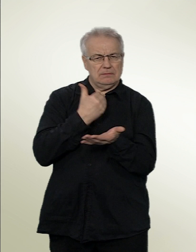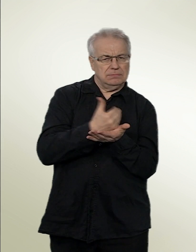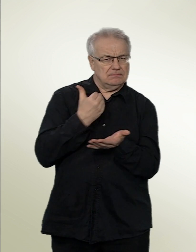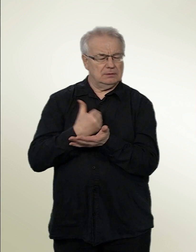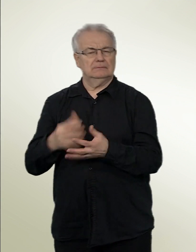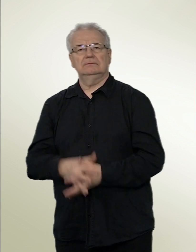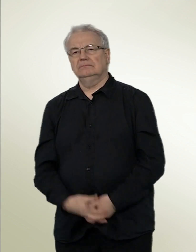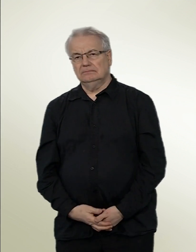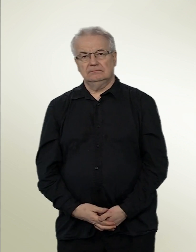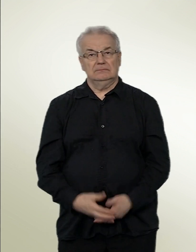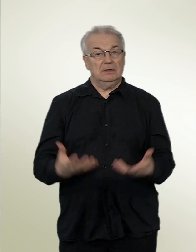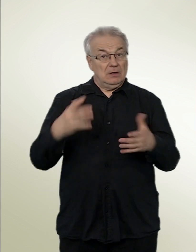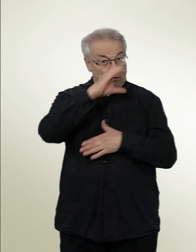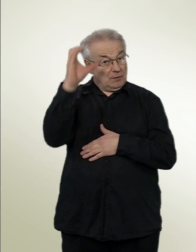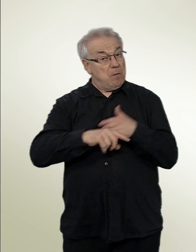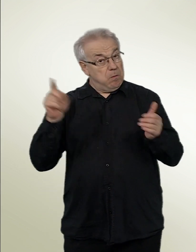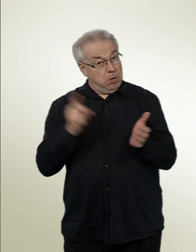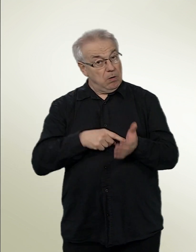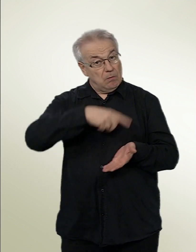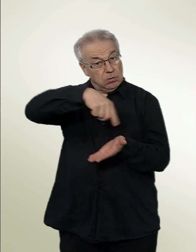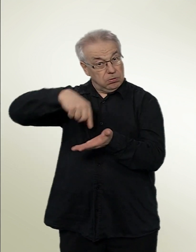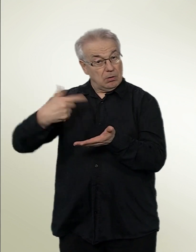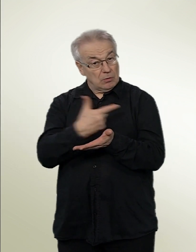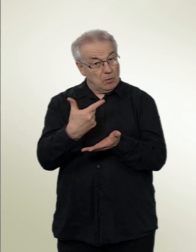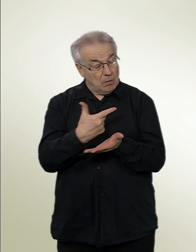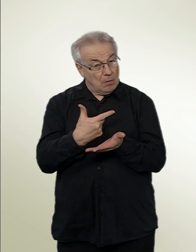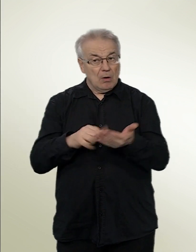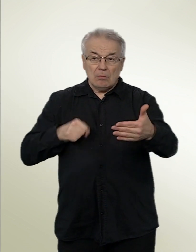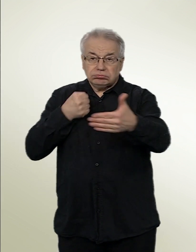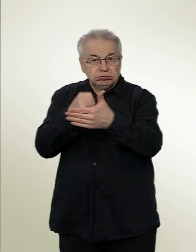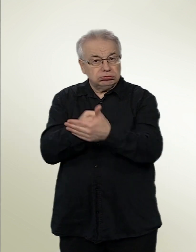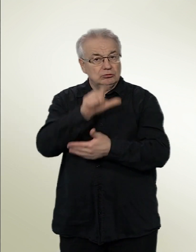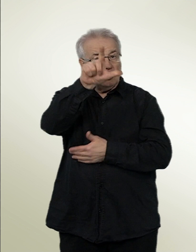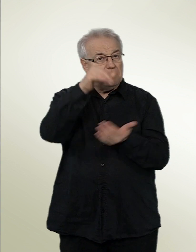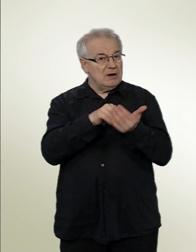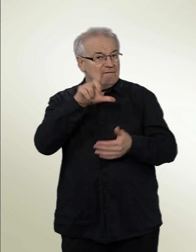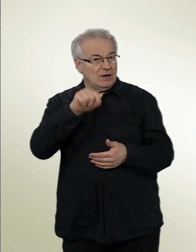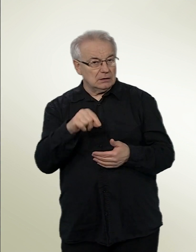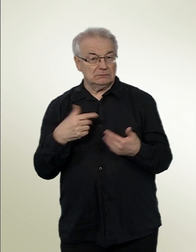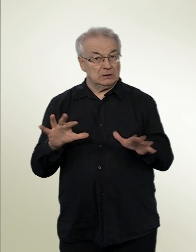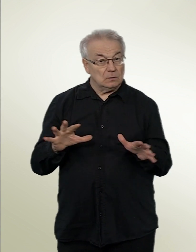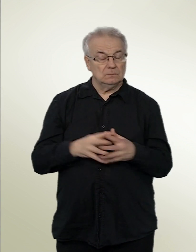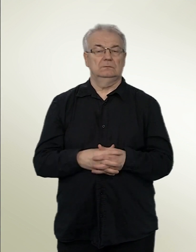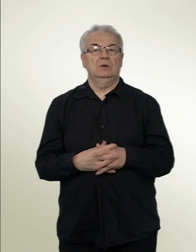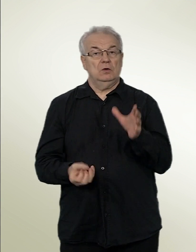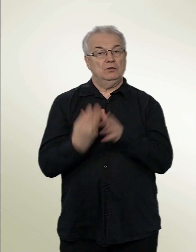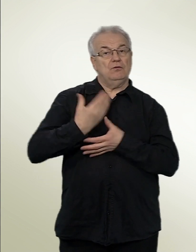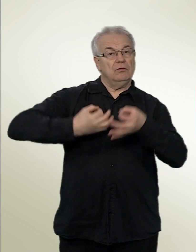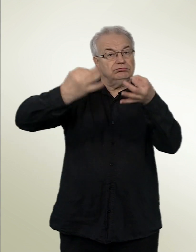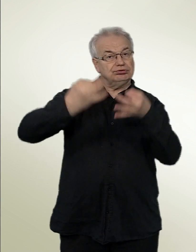La Confédération a le droit de percevoir ces deux impôts seulement jusqu'en 2020. Le nouveau régime financier